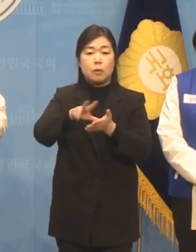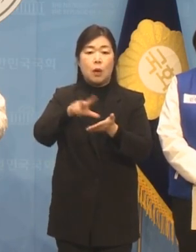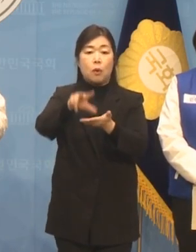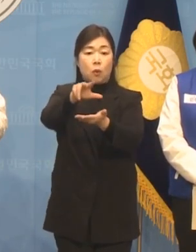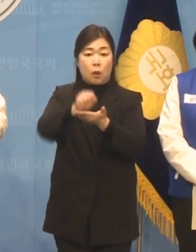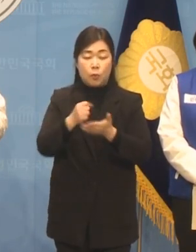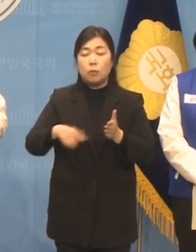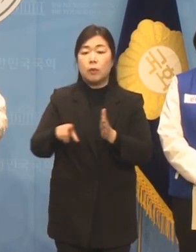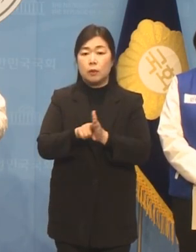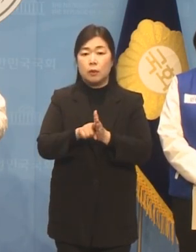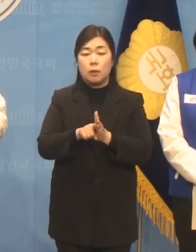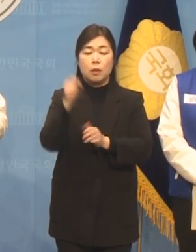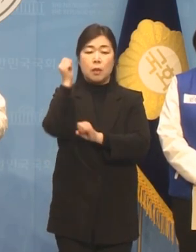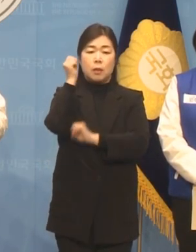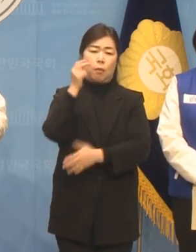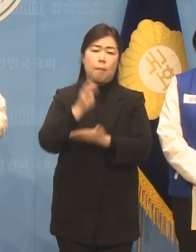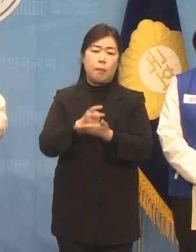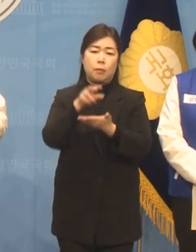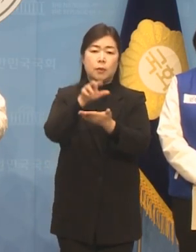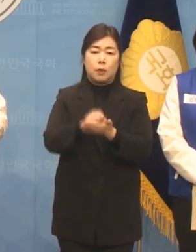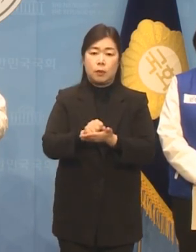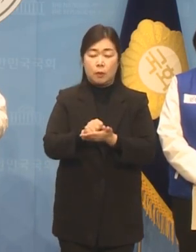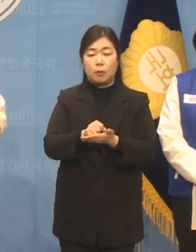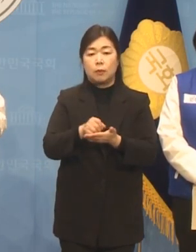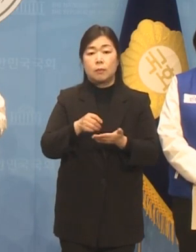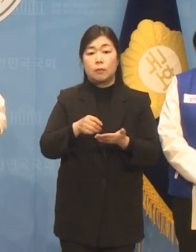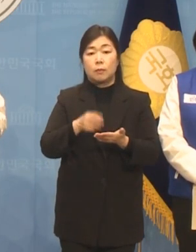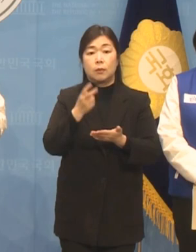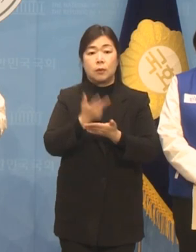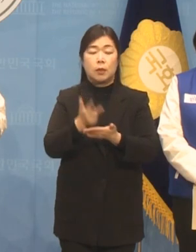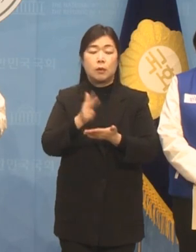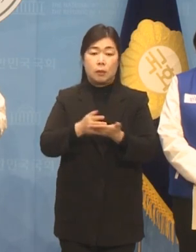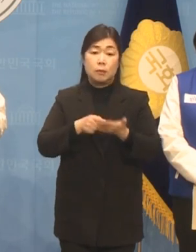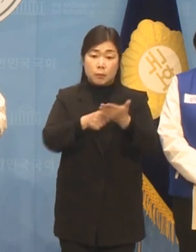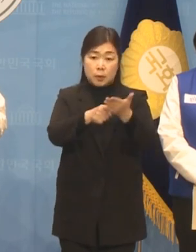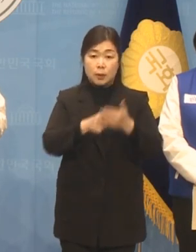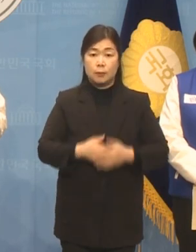위한 자원기본법 제정 제안입니다.